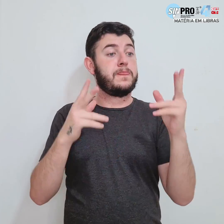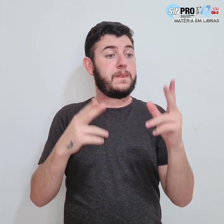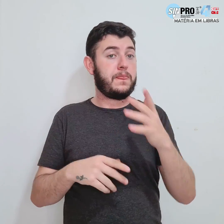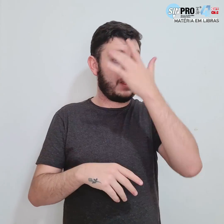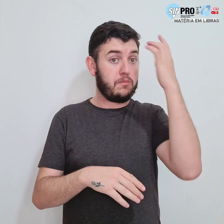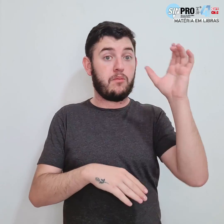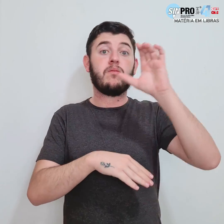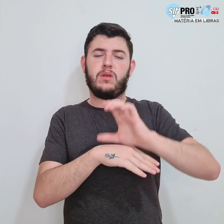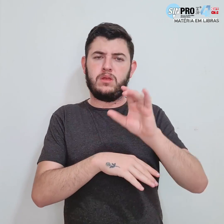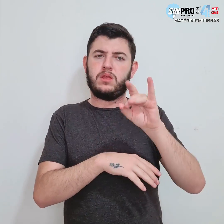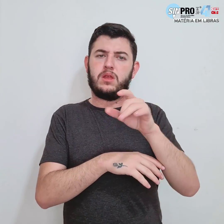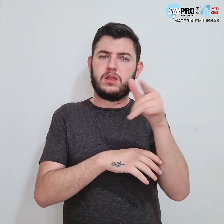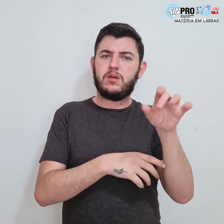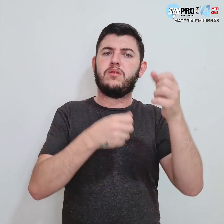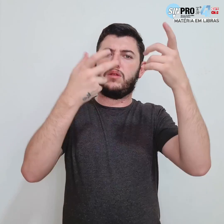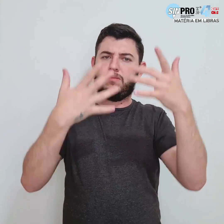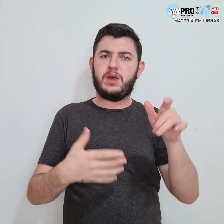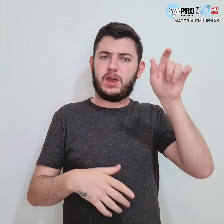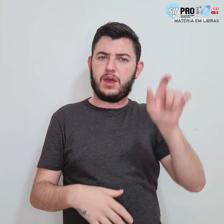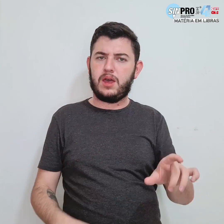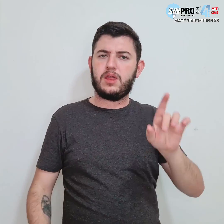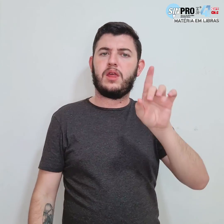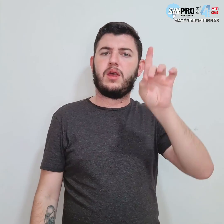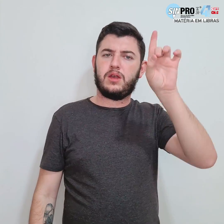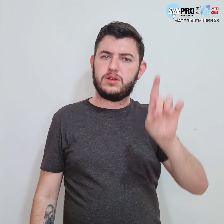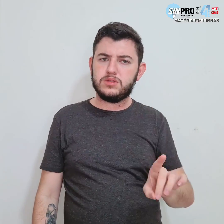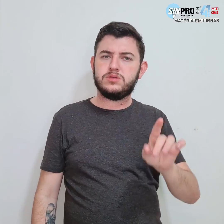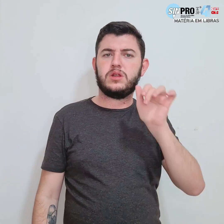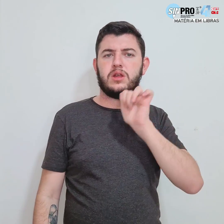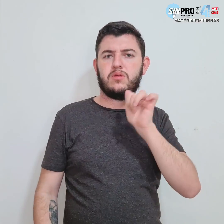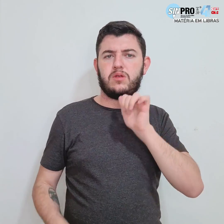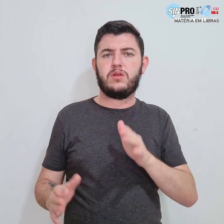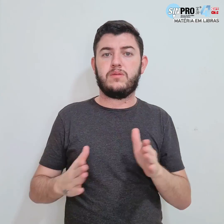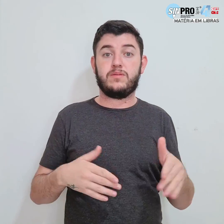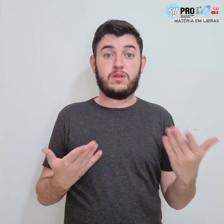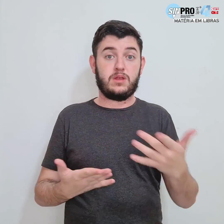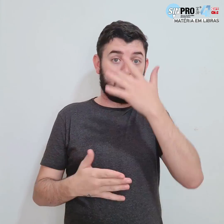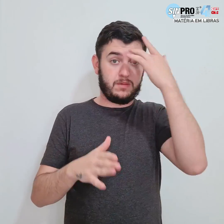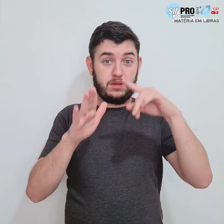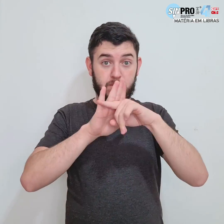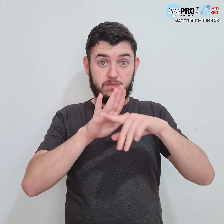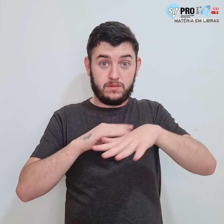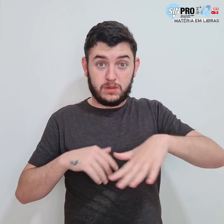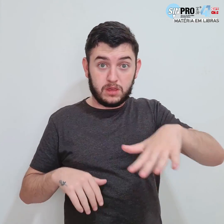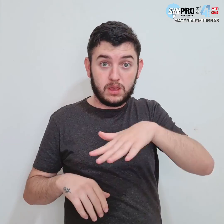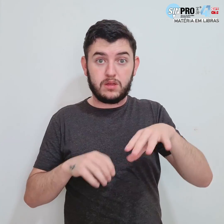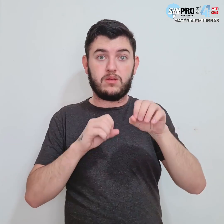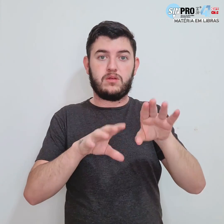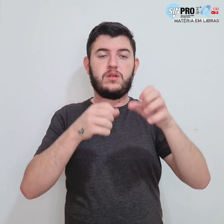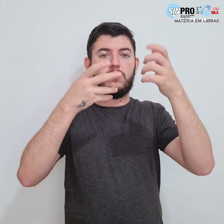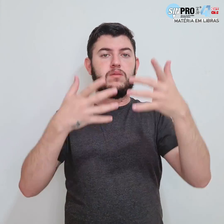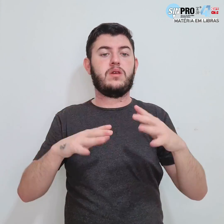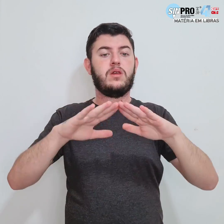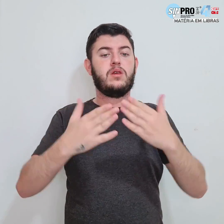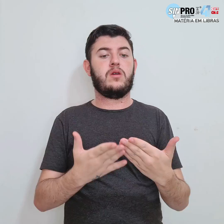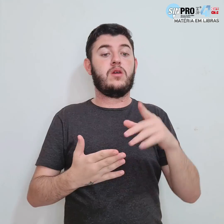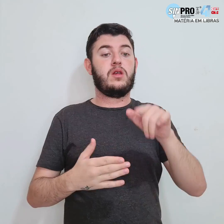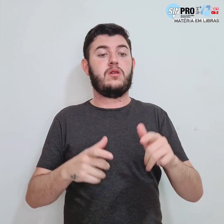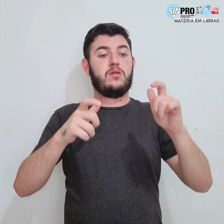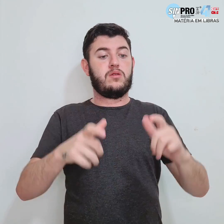adolescente como cidadãos, esclarece a diretora. Estudiosos da educação afirmam que a escola é um espaço social